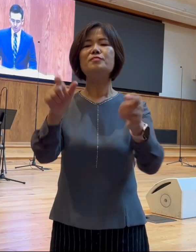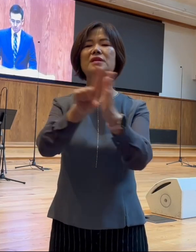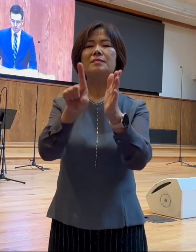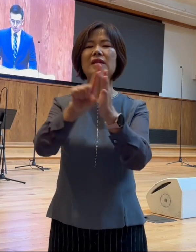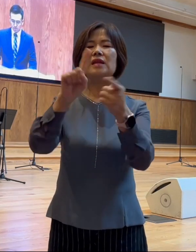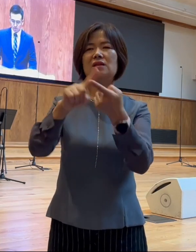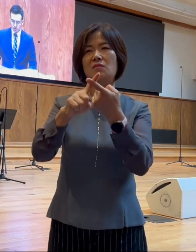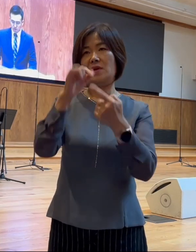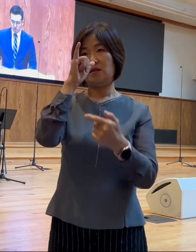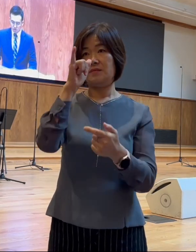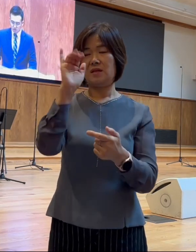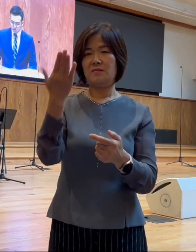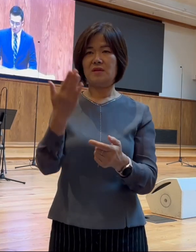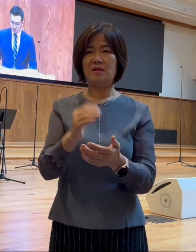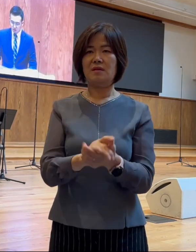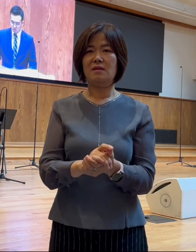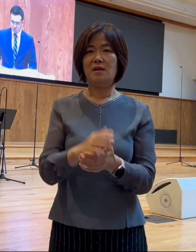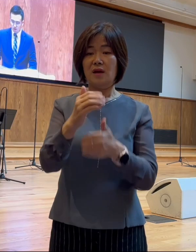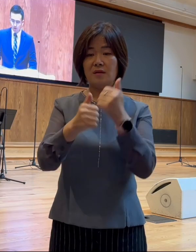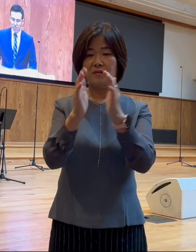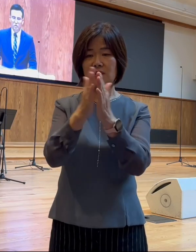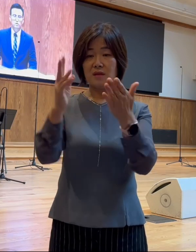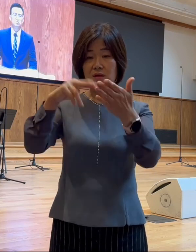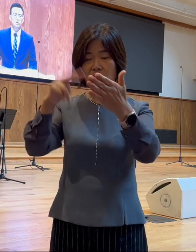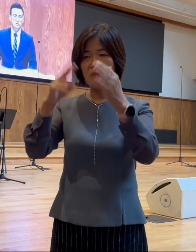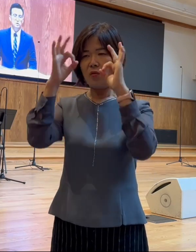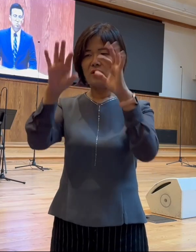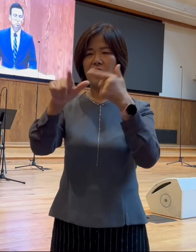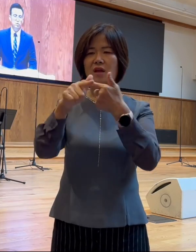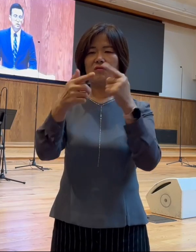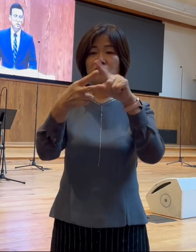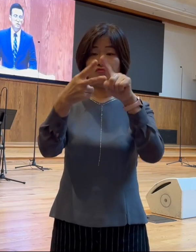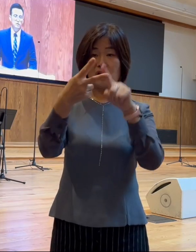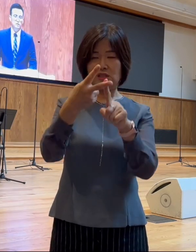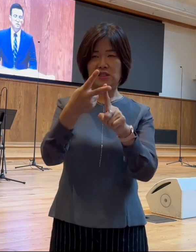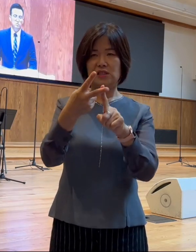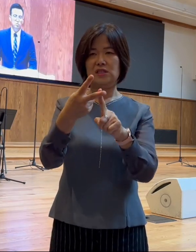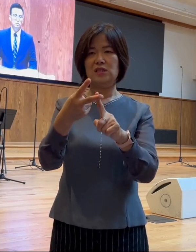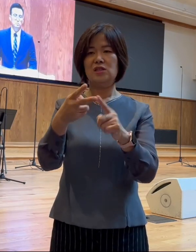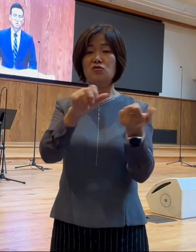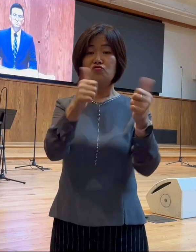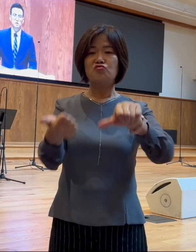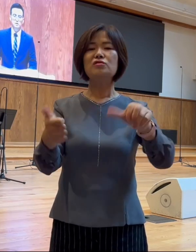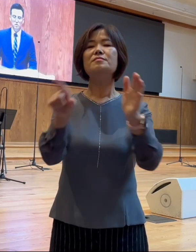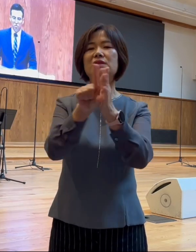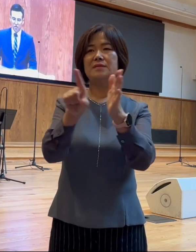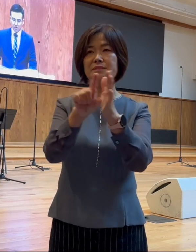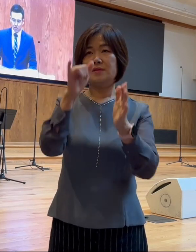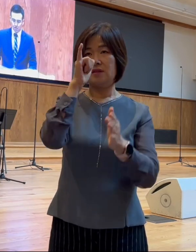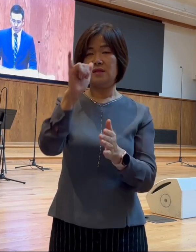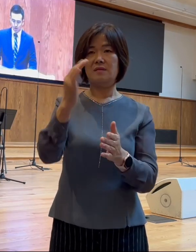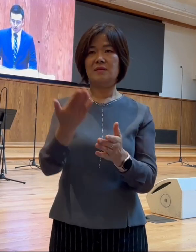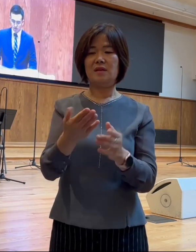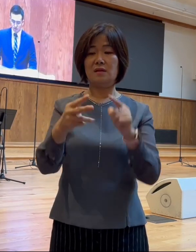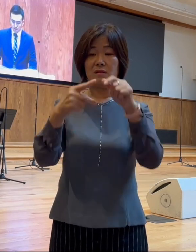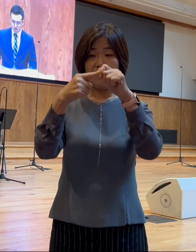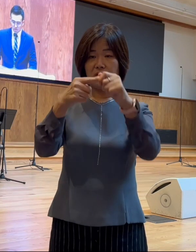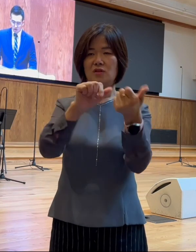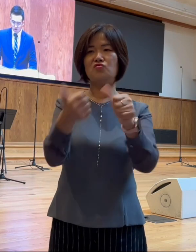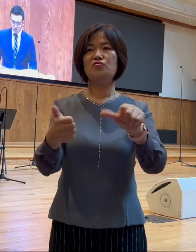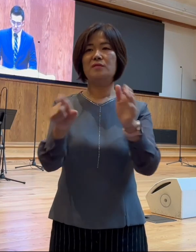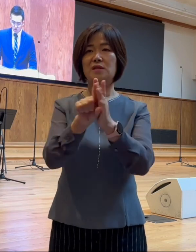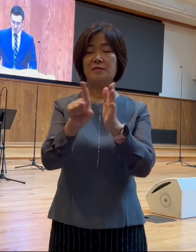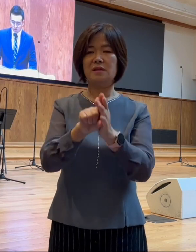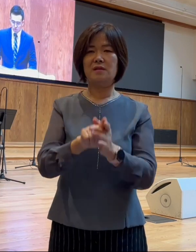말합니다. 성경을 바탕으로 생각해 볼 때 두 가지 종류의 죽어있는 믿음이 있는 것 같아요. 하나는